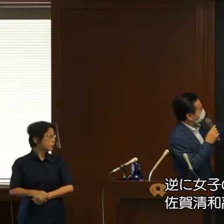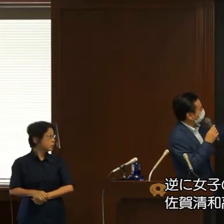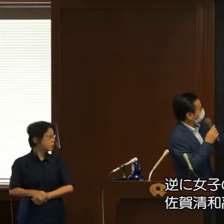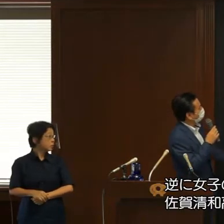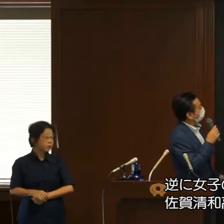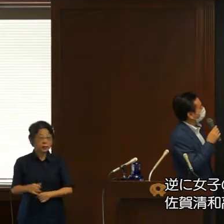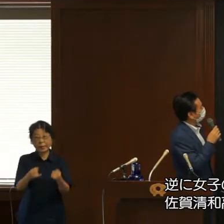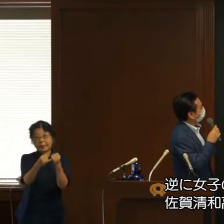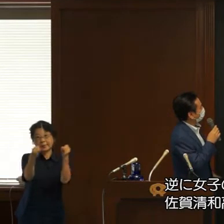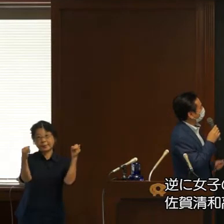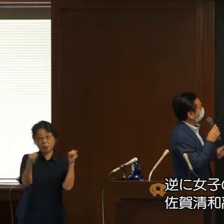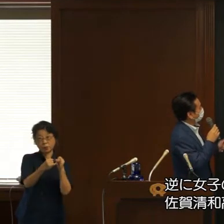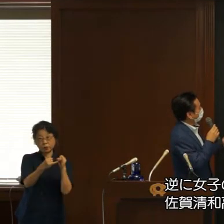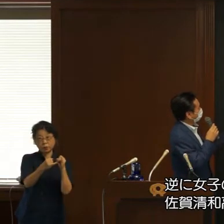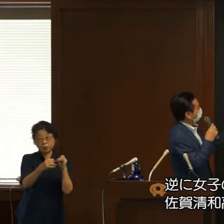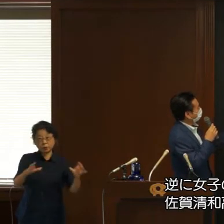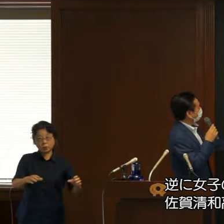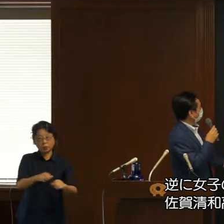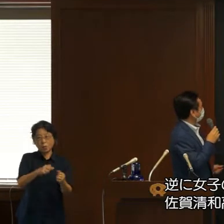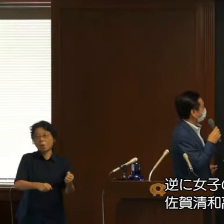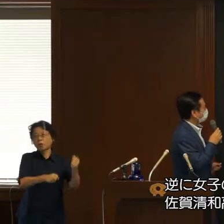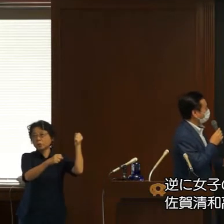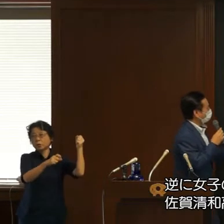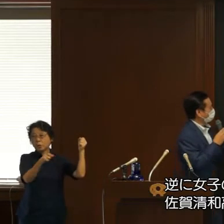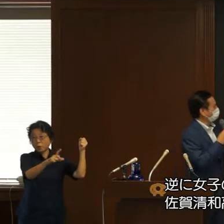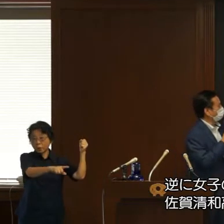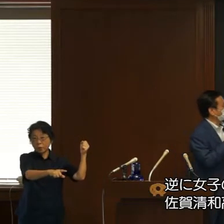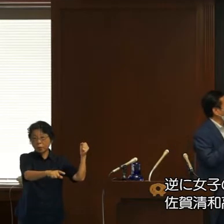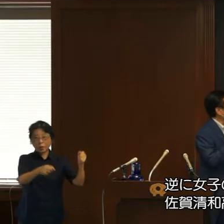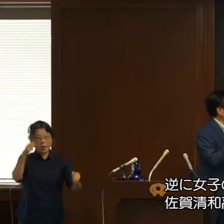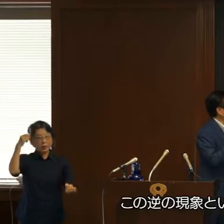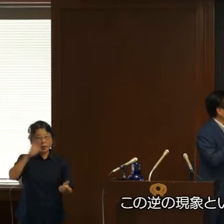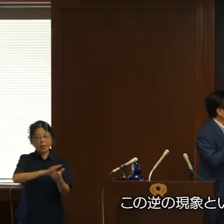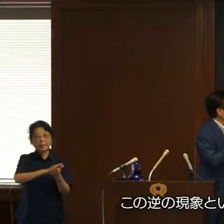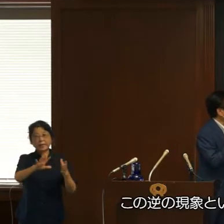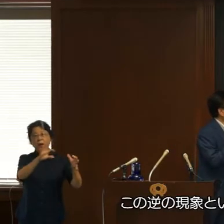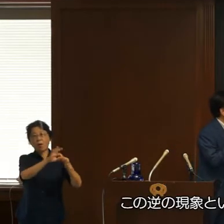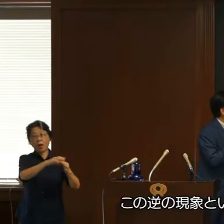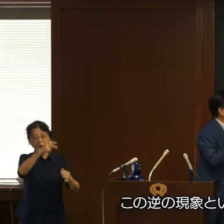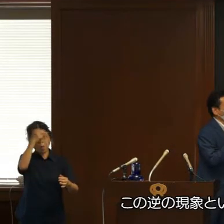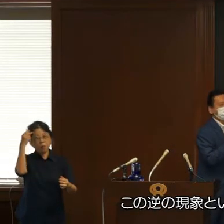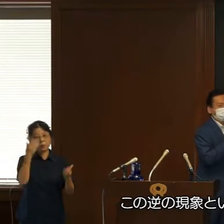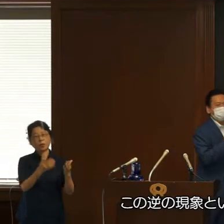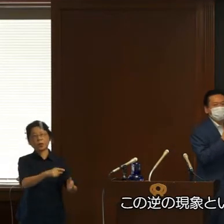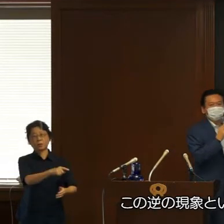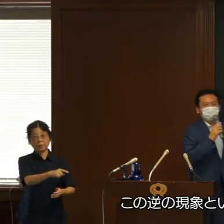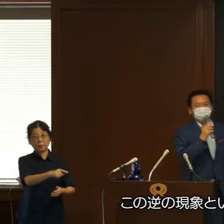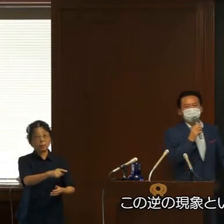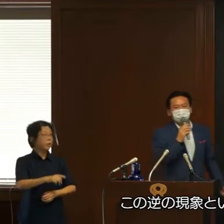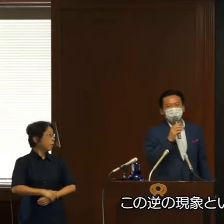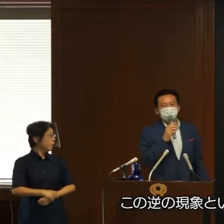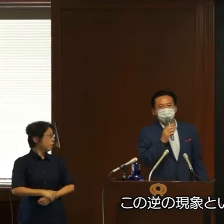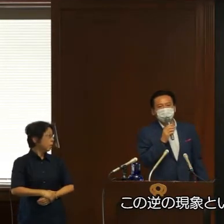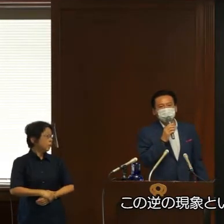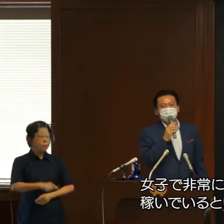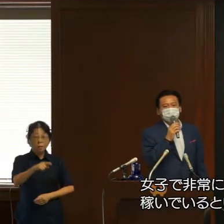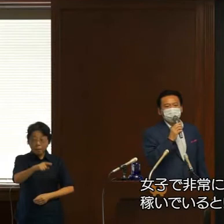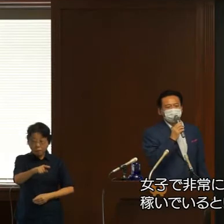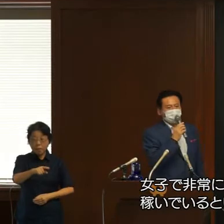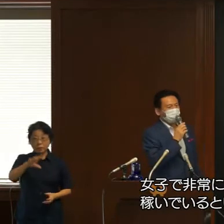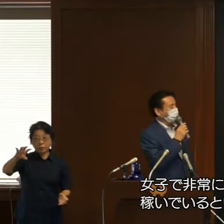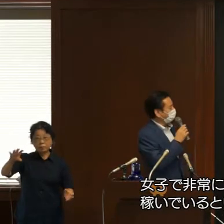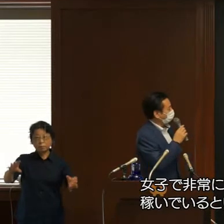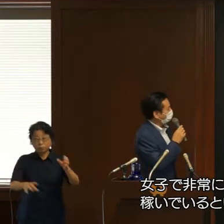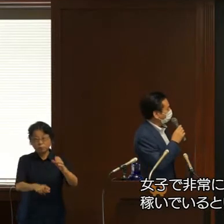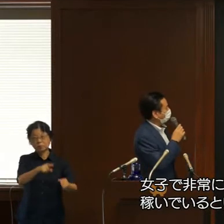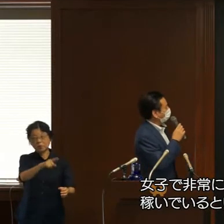に女子の総合優勝は、はい、佐賀清和ということで、この逆の現象というか、清和さんの方は、まあ、女